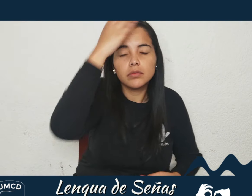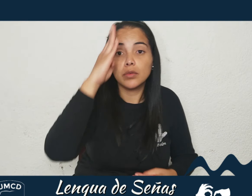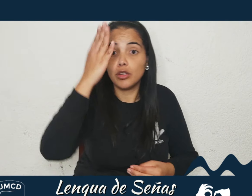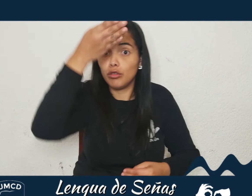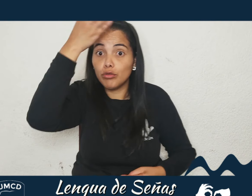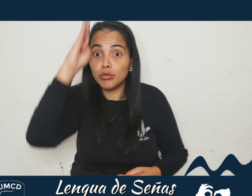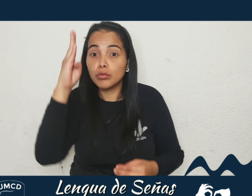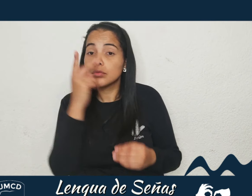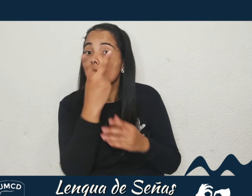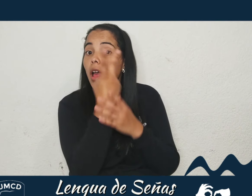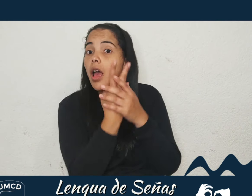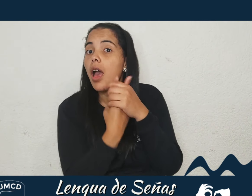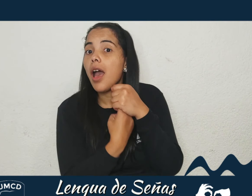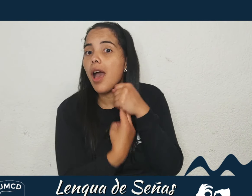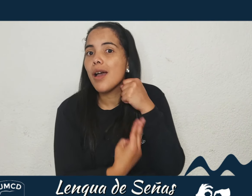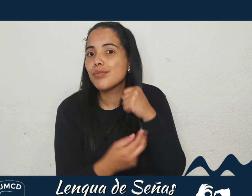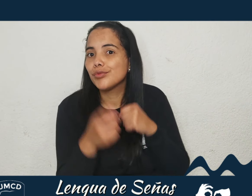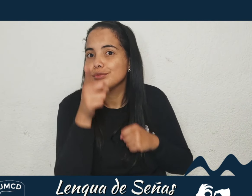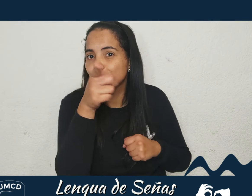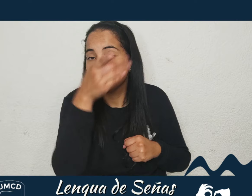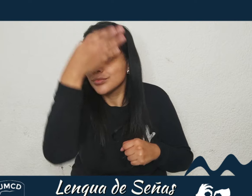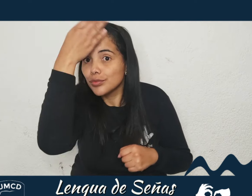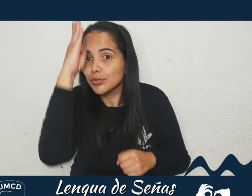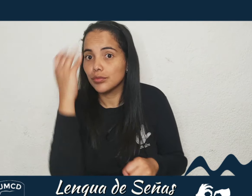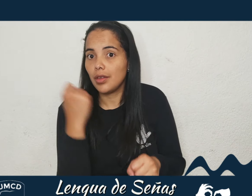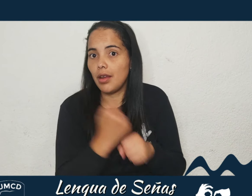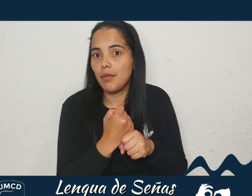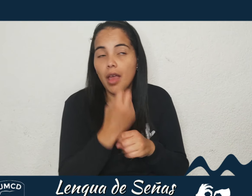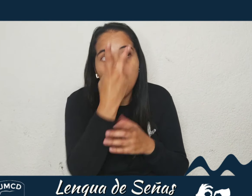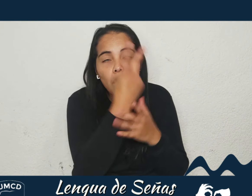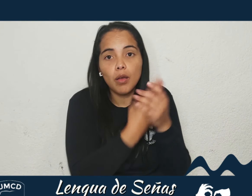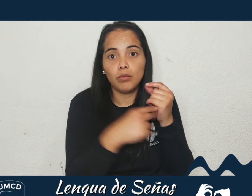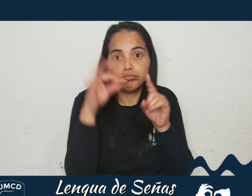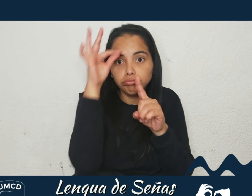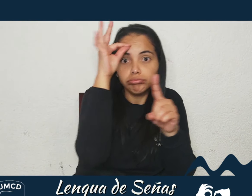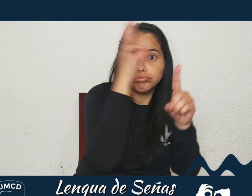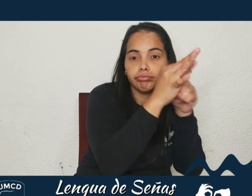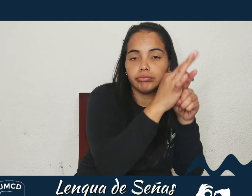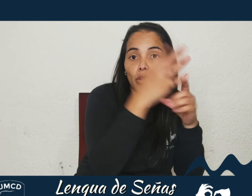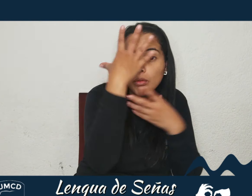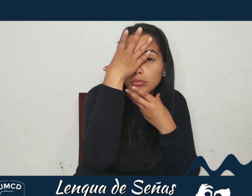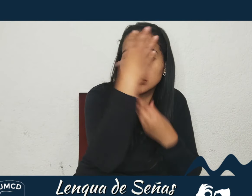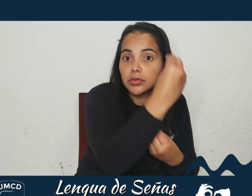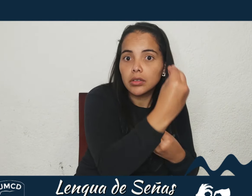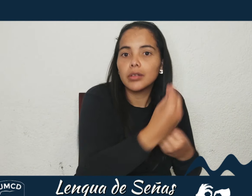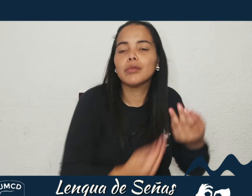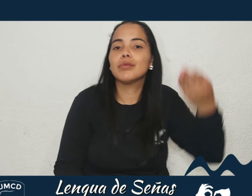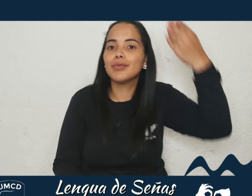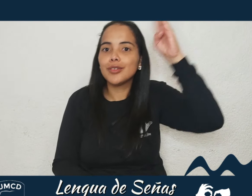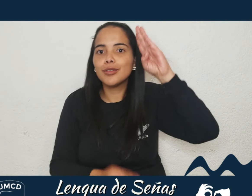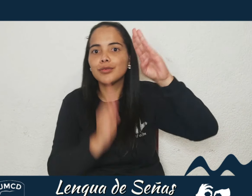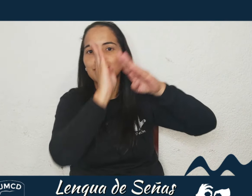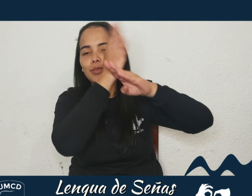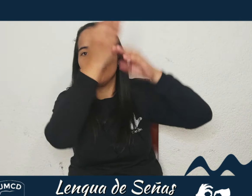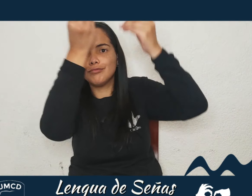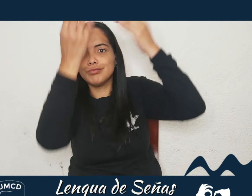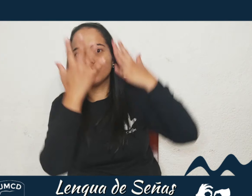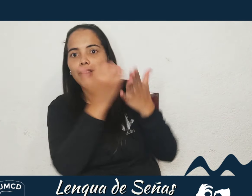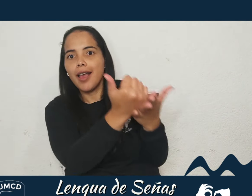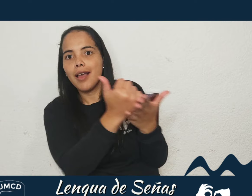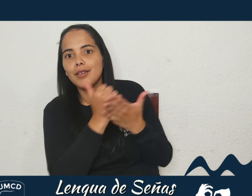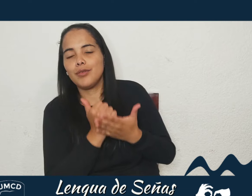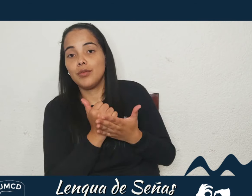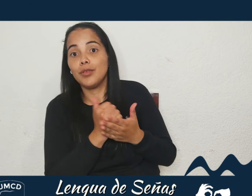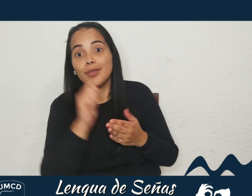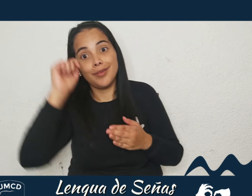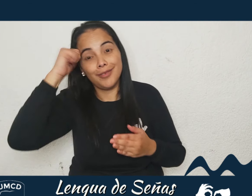manifiesta cuando estos dos elementos están juntos. En el pasaje que vamos a ver hoy día, cuando Dios le